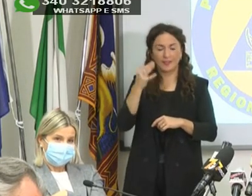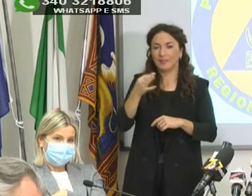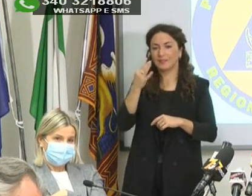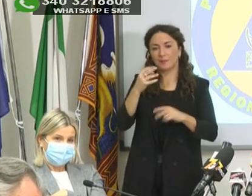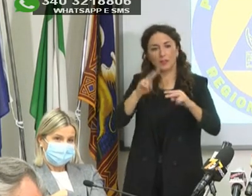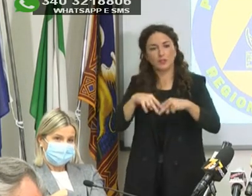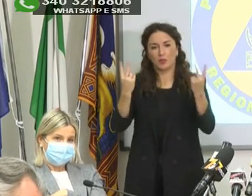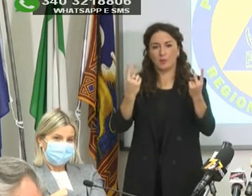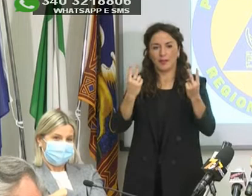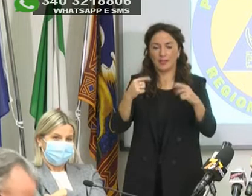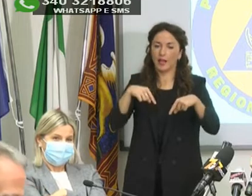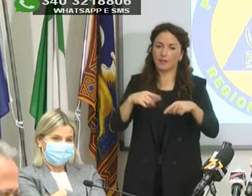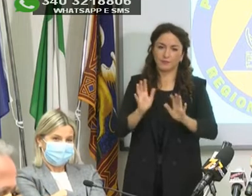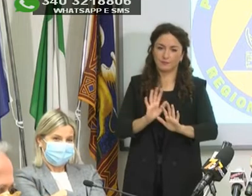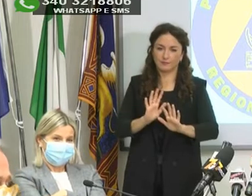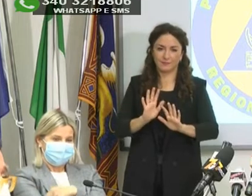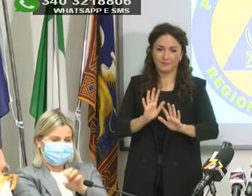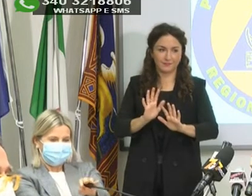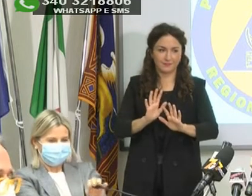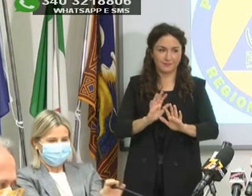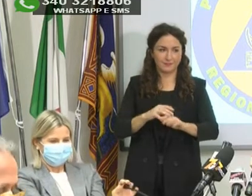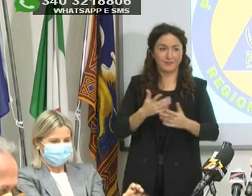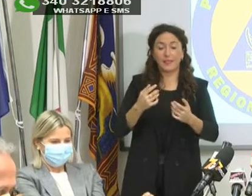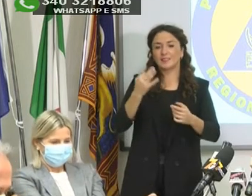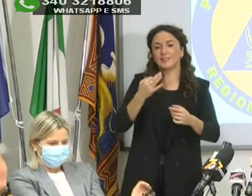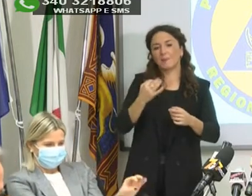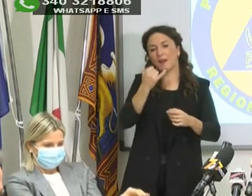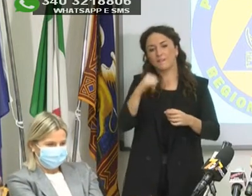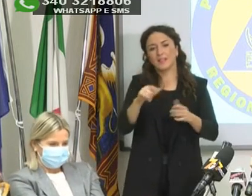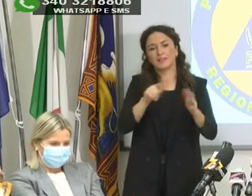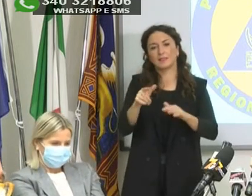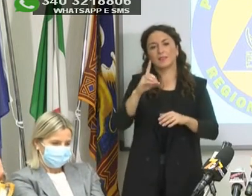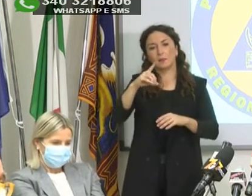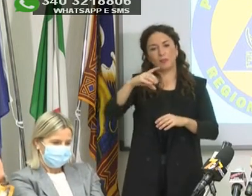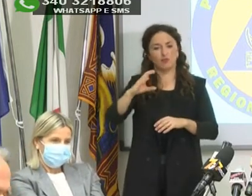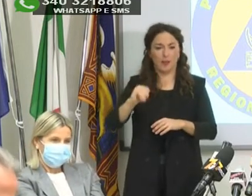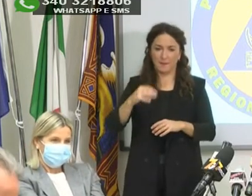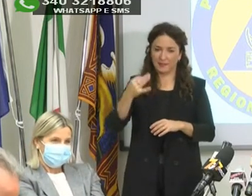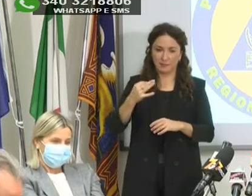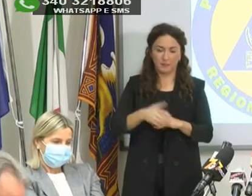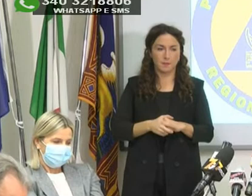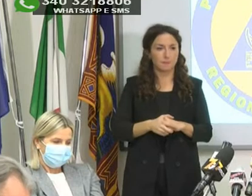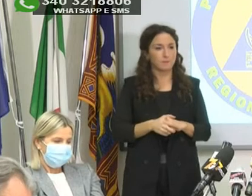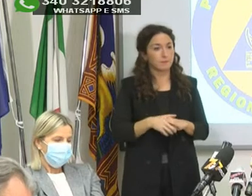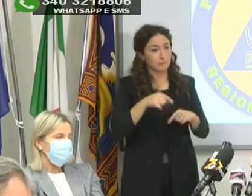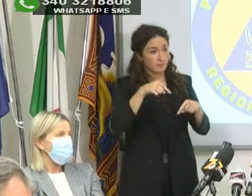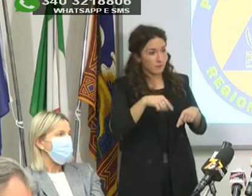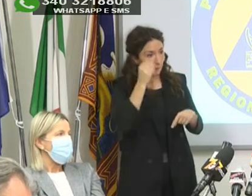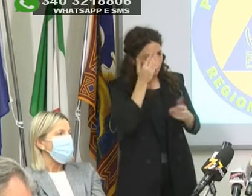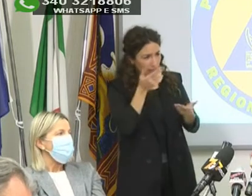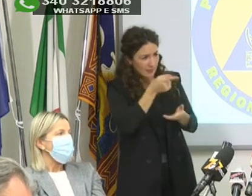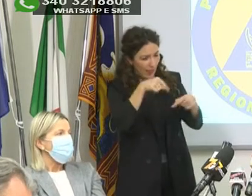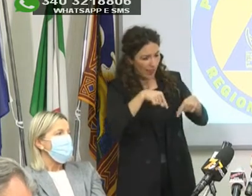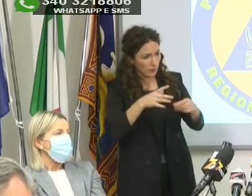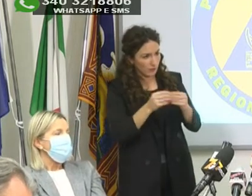sorprese, adesso no, perché fanno solo i DPCM il fine settimana. Ma lei cosa penserebbe sarebbe necessario fare a